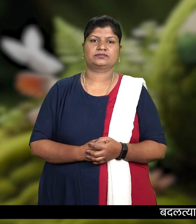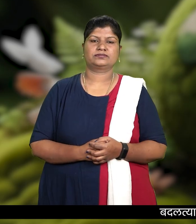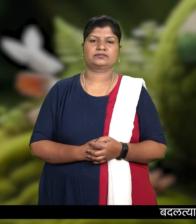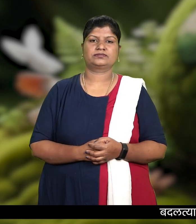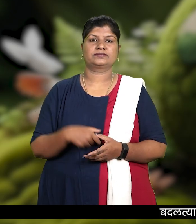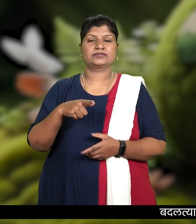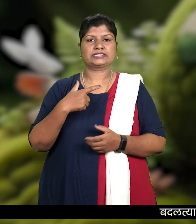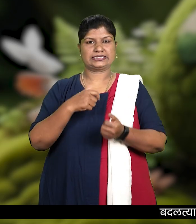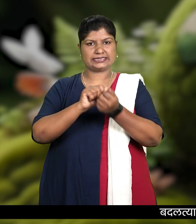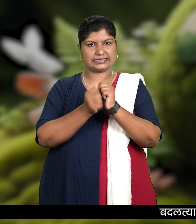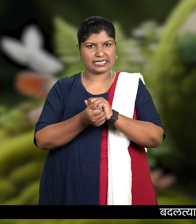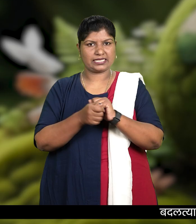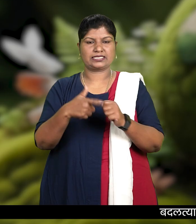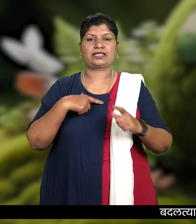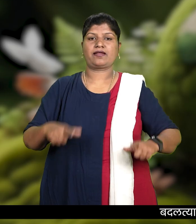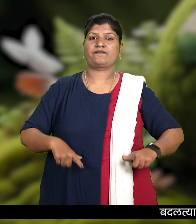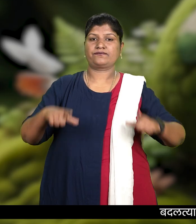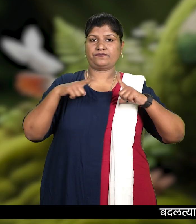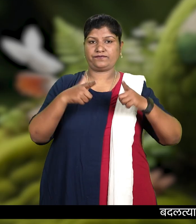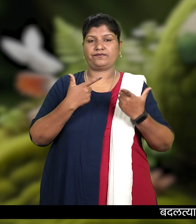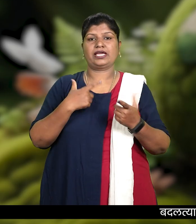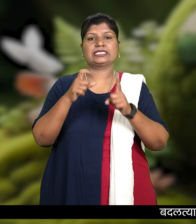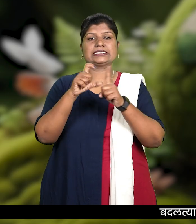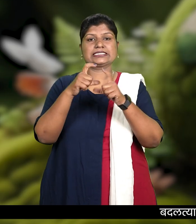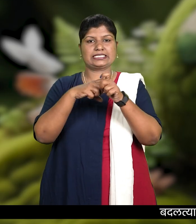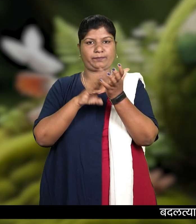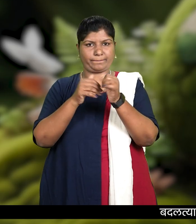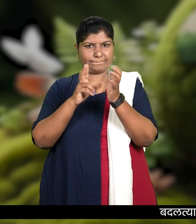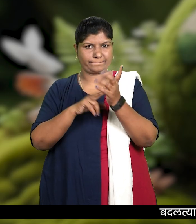बदलत्या जीवनशैलीत आवश्यकतेपेक्षा जास्त मागणी आहे.